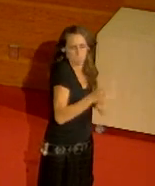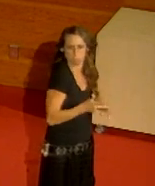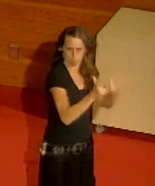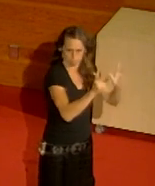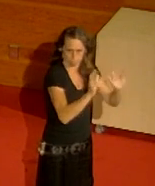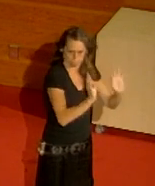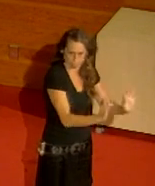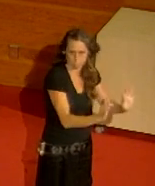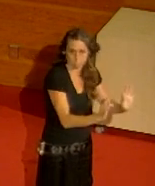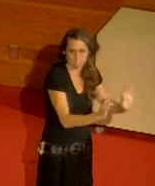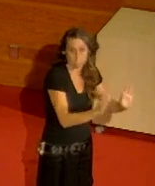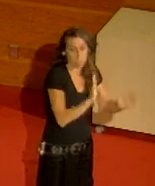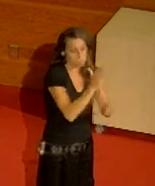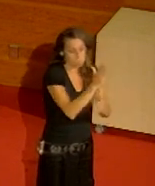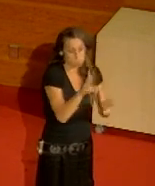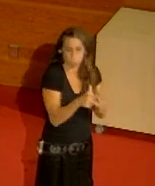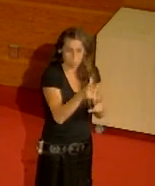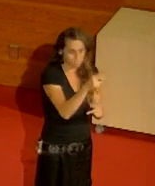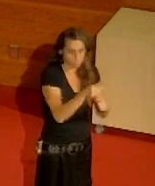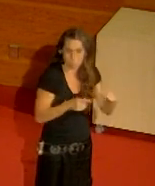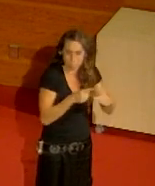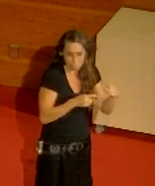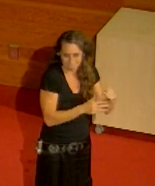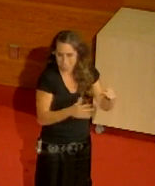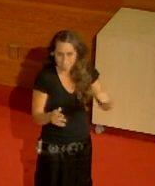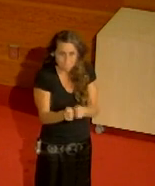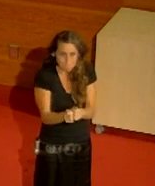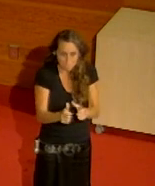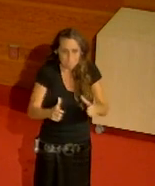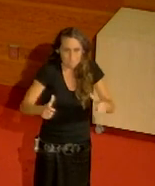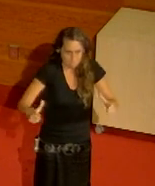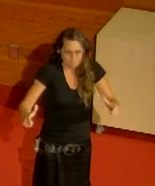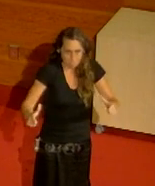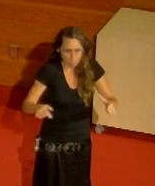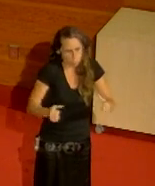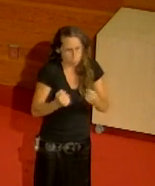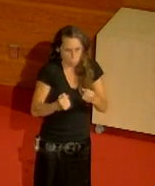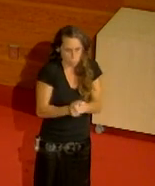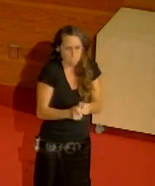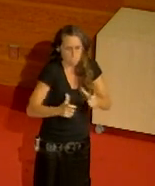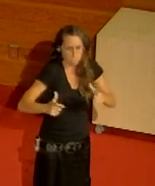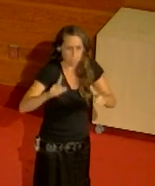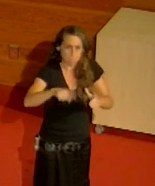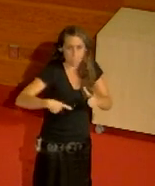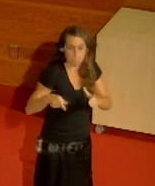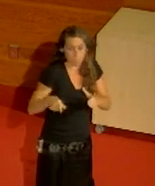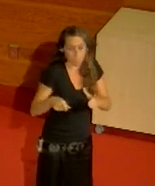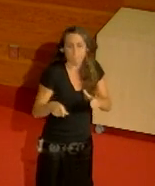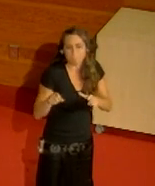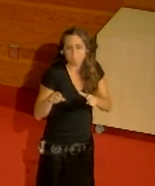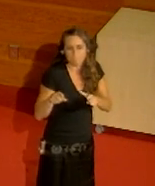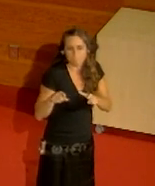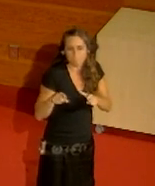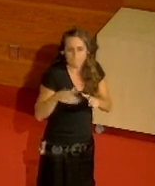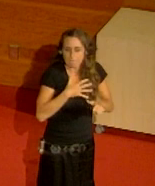una mitad de la población que cada vez es mayor numéricamente y en poder que quieren imponer